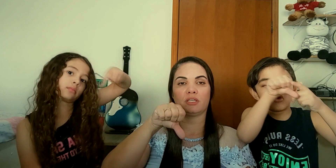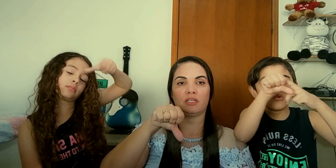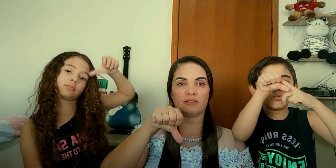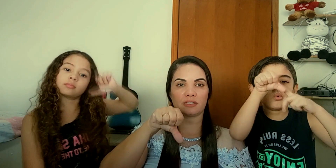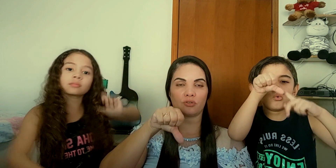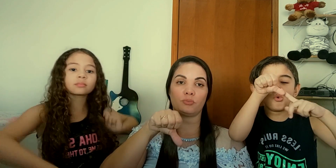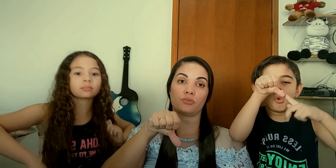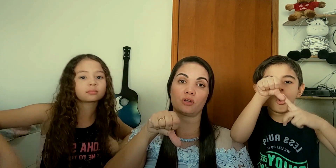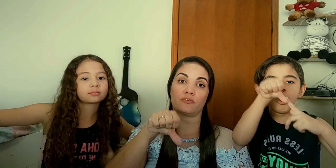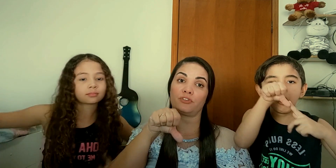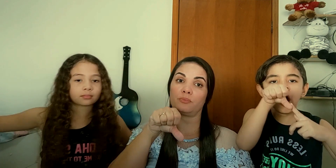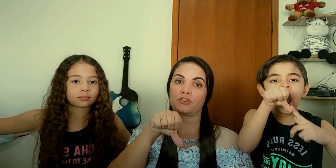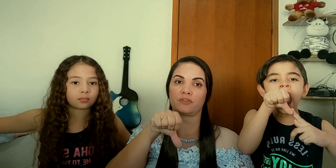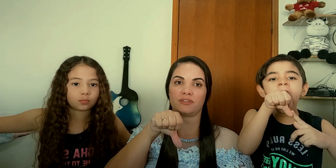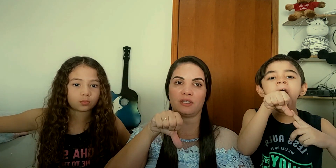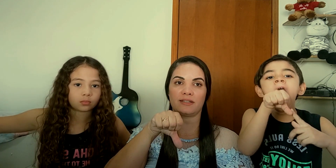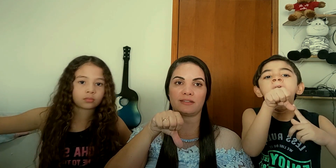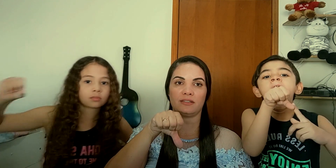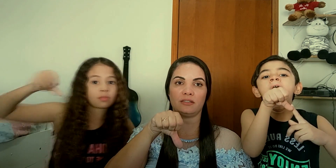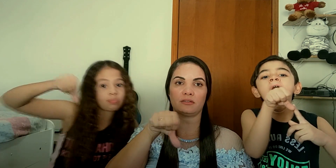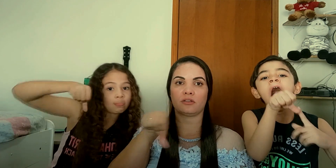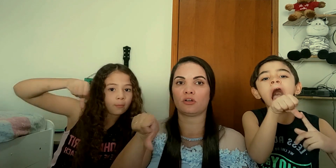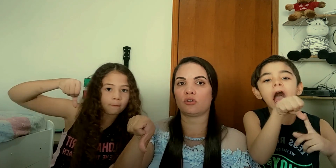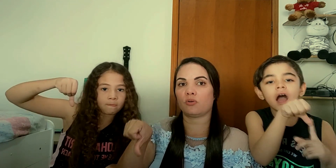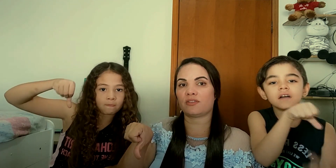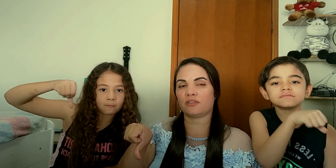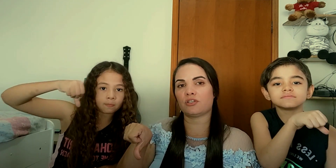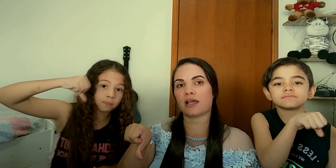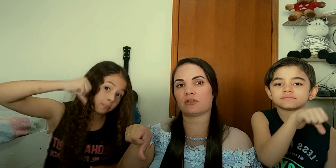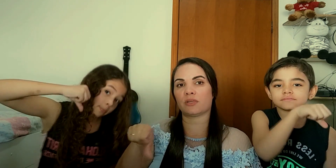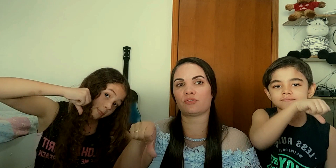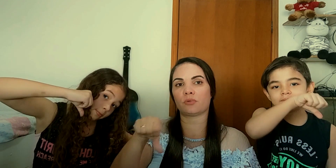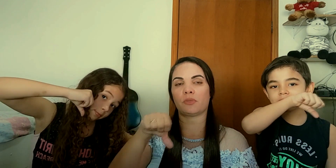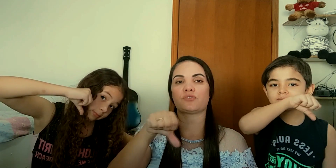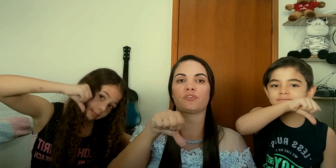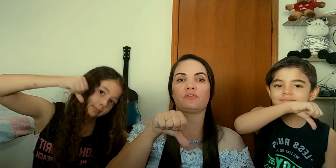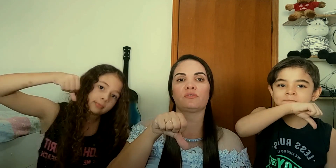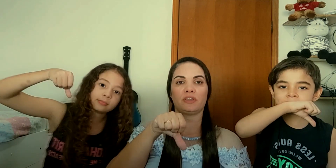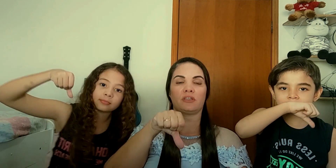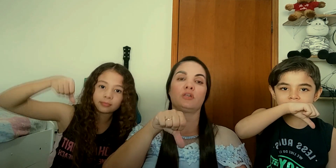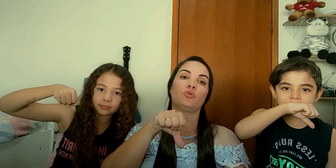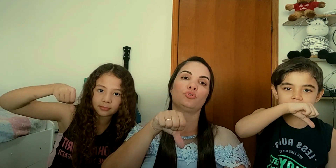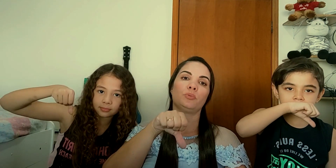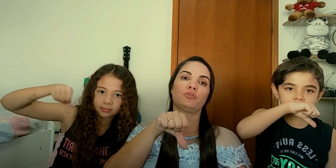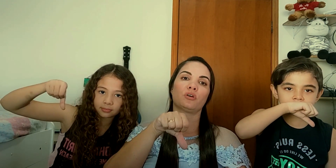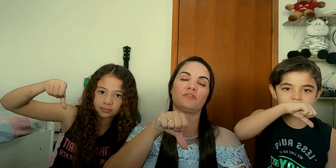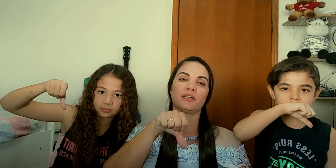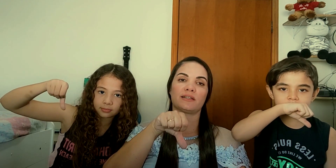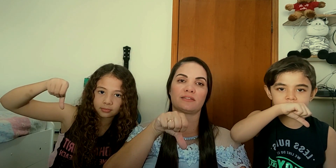Esse aqui é o número nove. Você pode fazer ele assim ou assim de lado. Mas, normalmente, vocês vão ver o número nove assim.